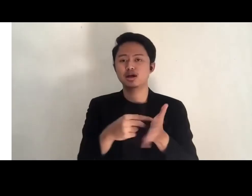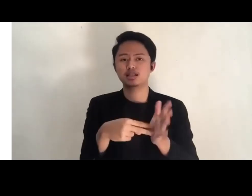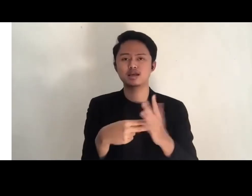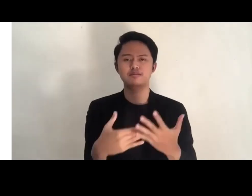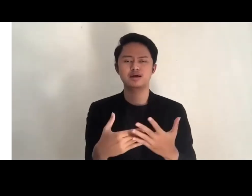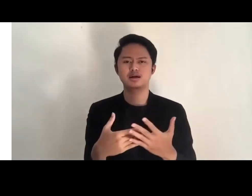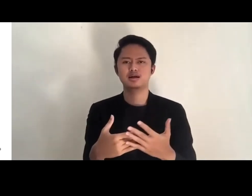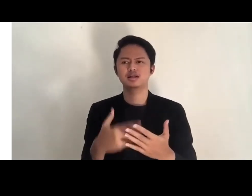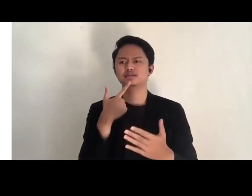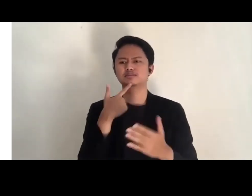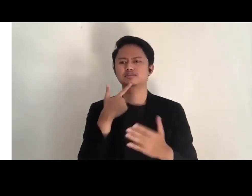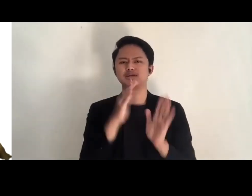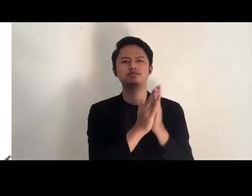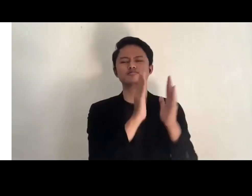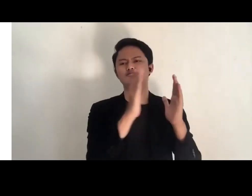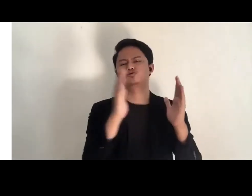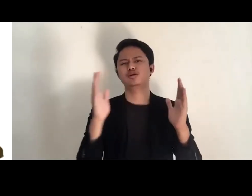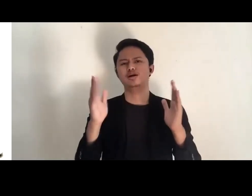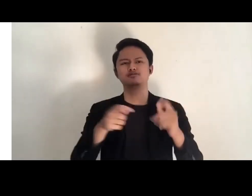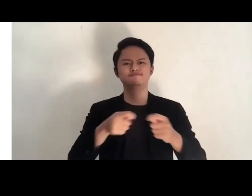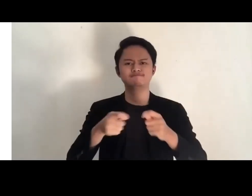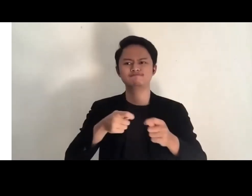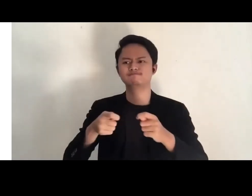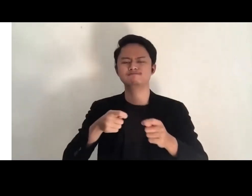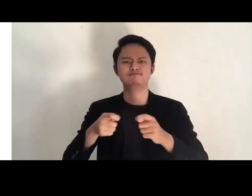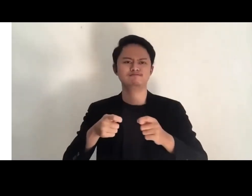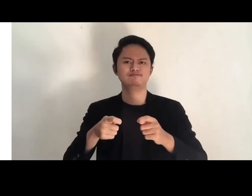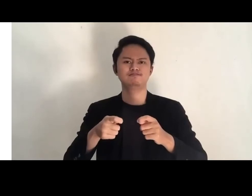pengelolaan perpustakaan, penataannya dan